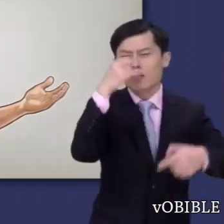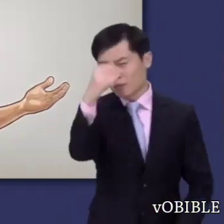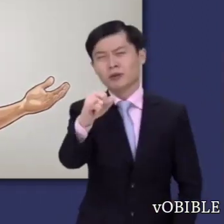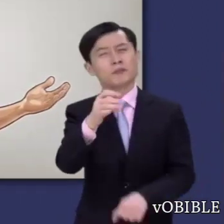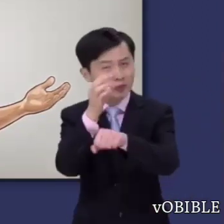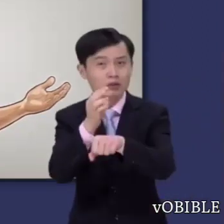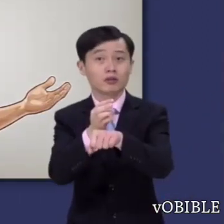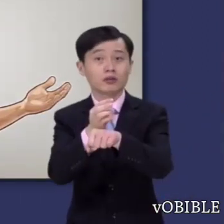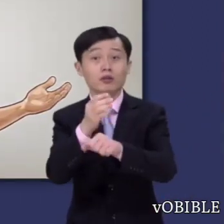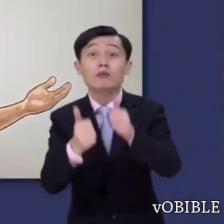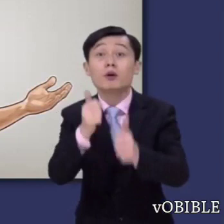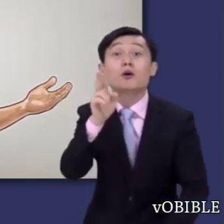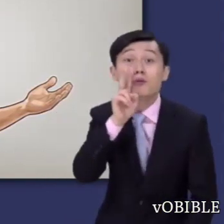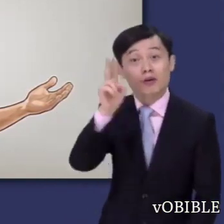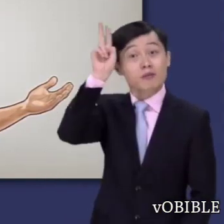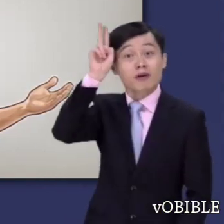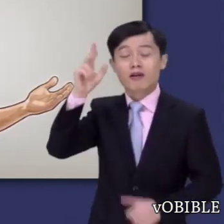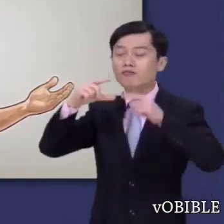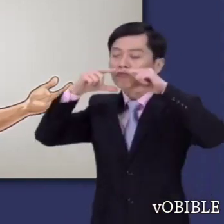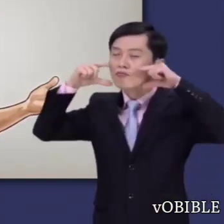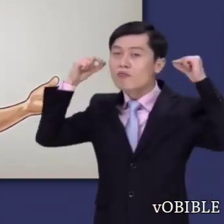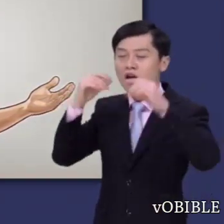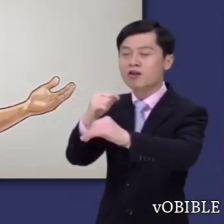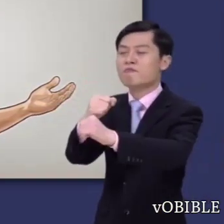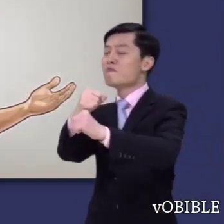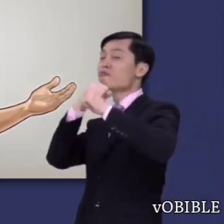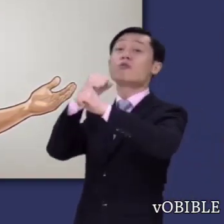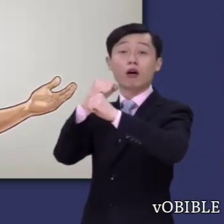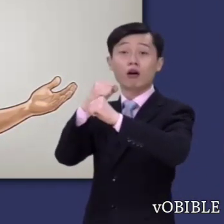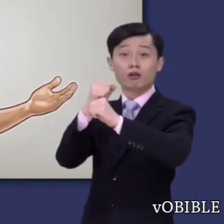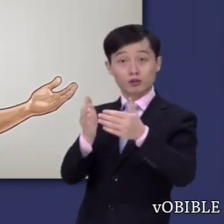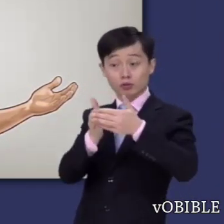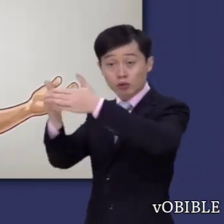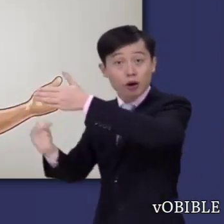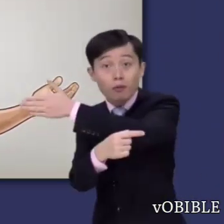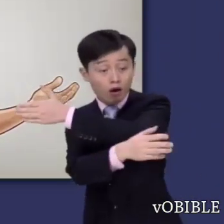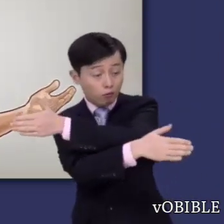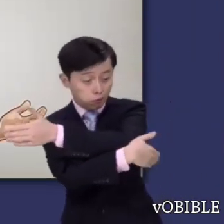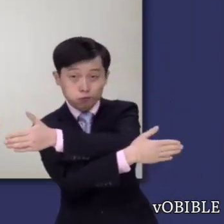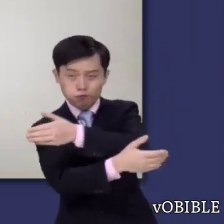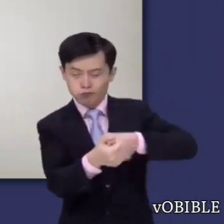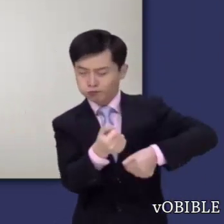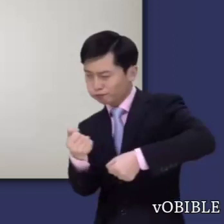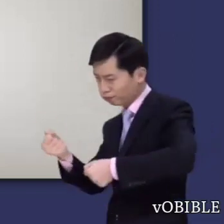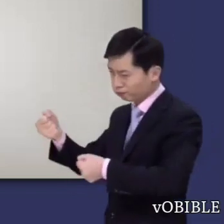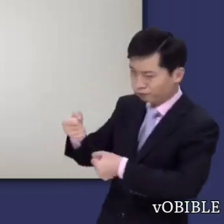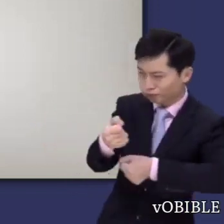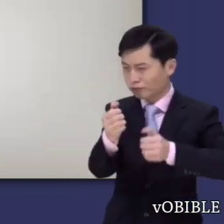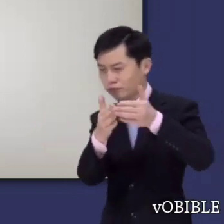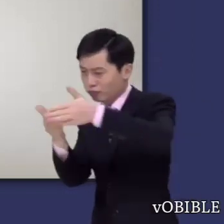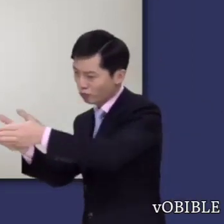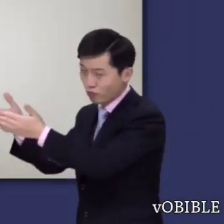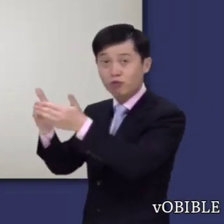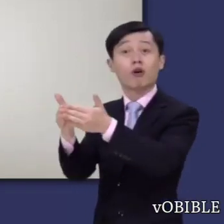的导师。为了帮助人明白控制舌头，也就是留意言谈的重要性，雅各用了一些比喻，